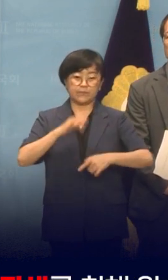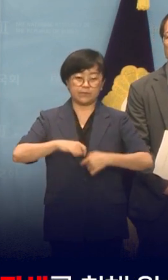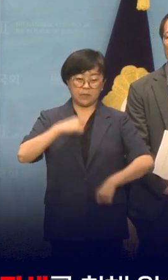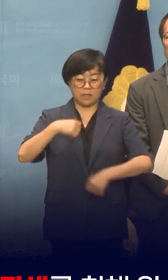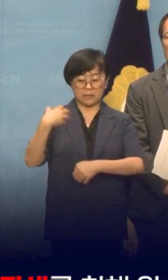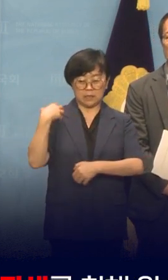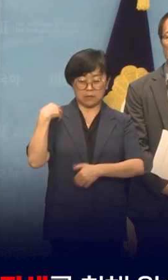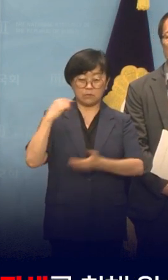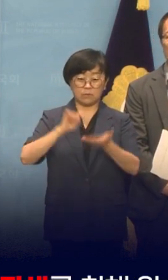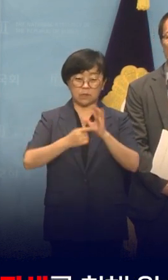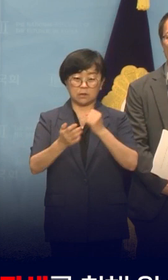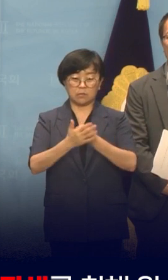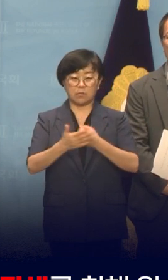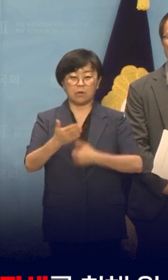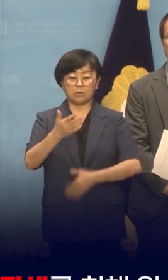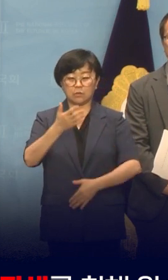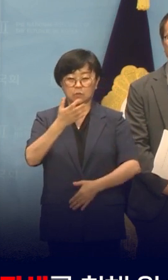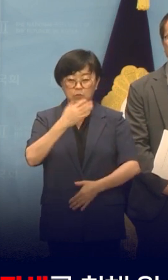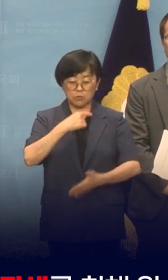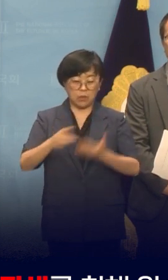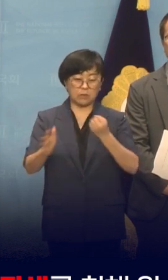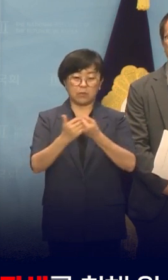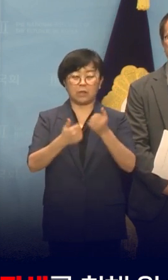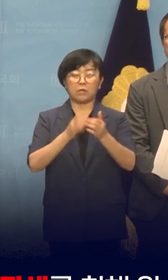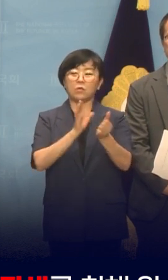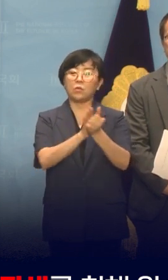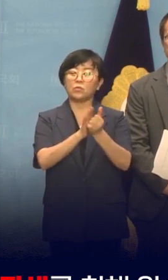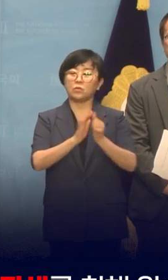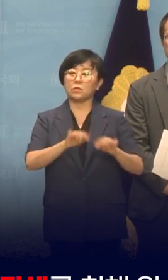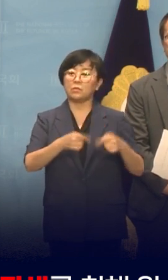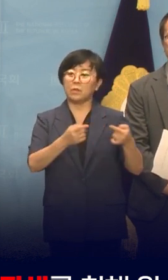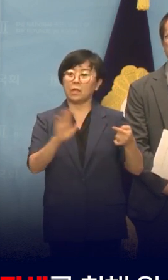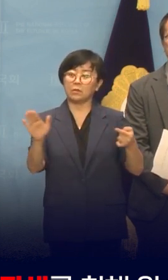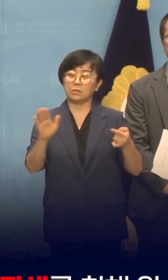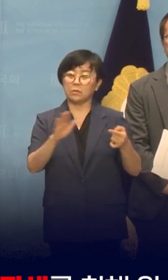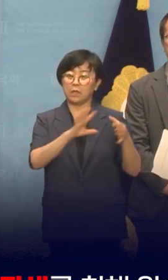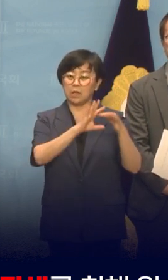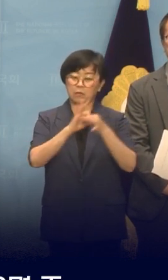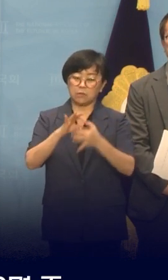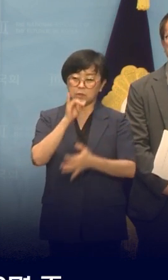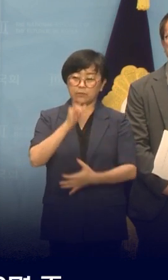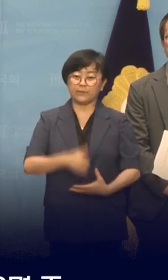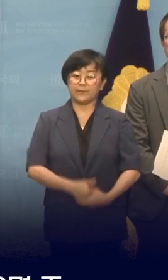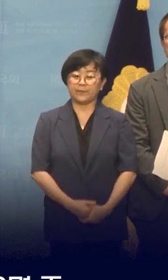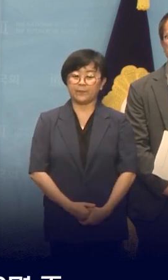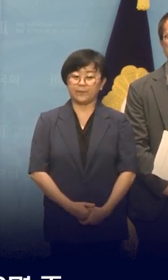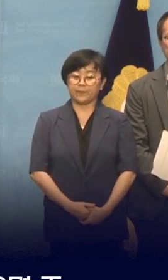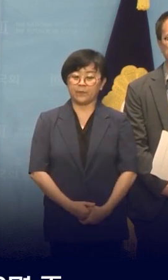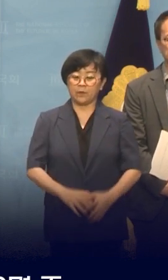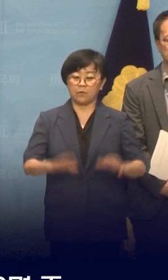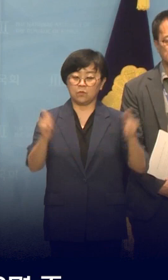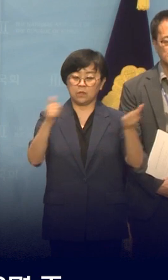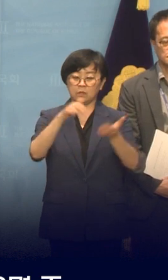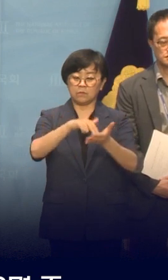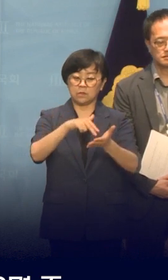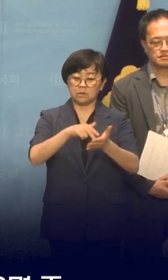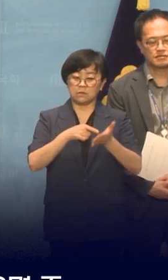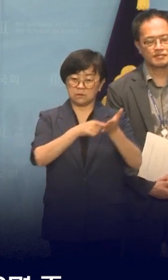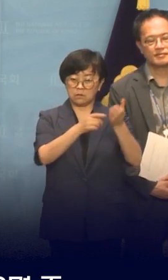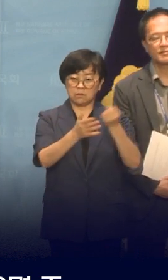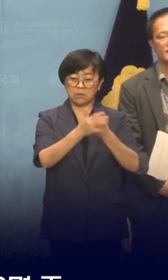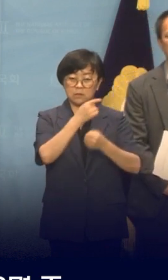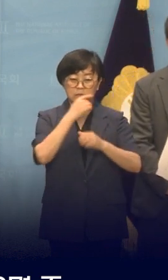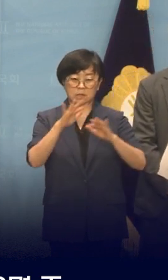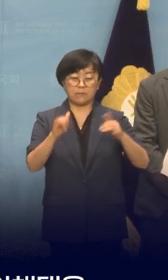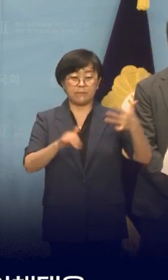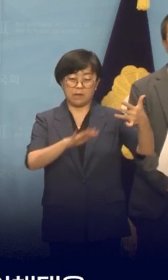불리한 사안들을 거부하는 등 비협조적인 자세를 일관되게 취해왔습니다 국회 측에서 신청한